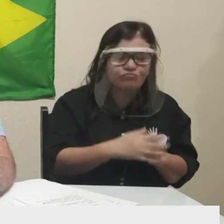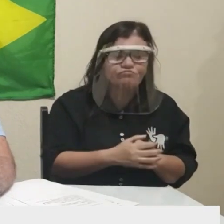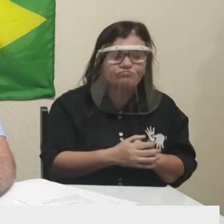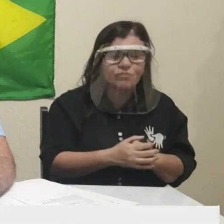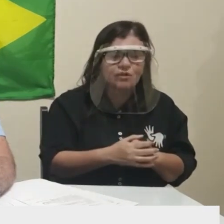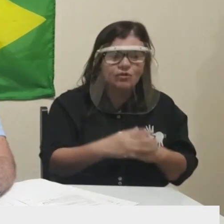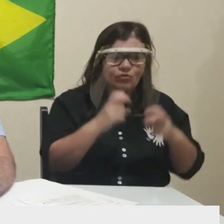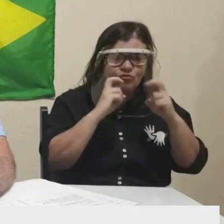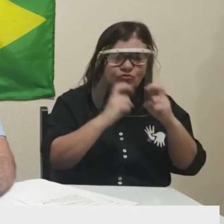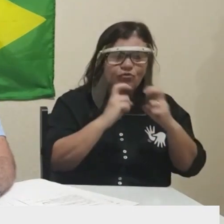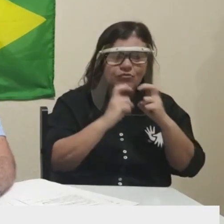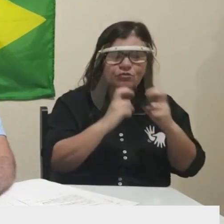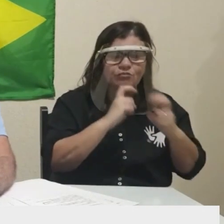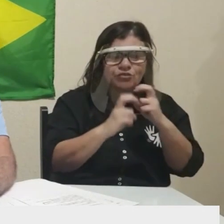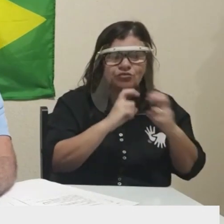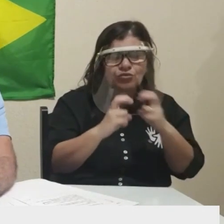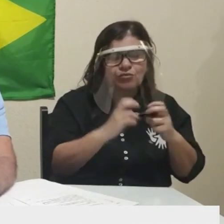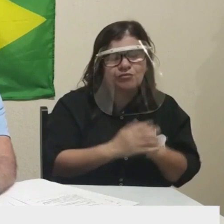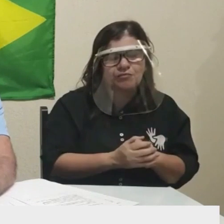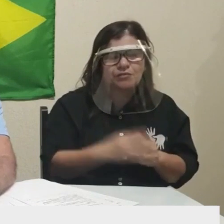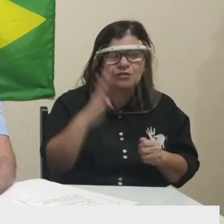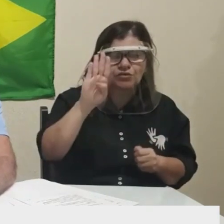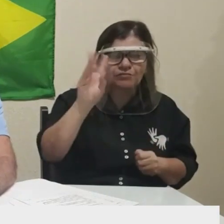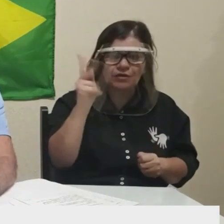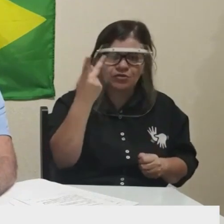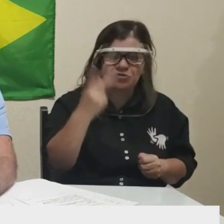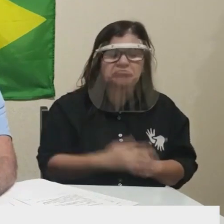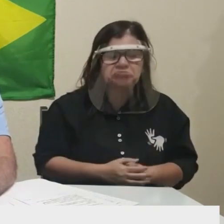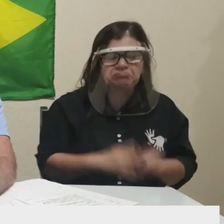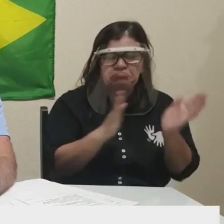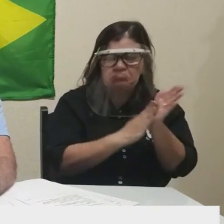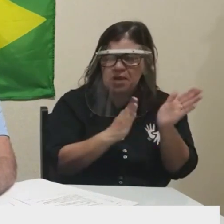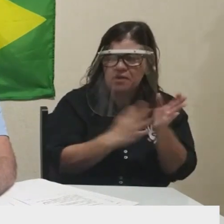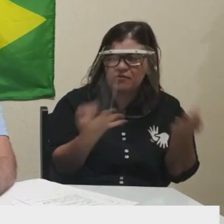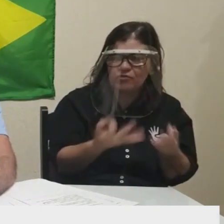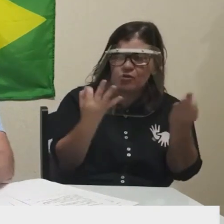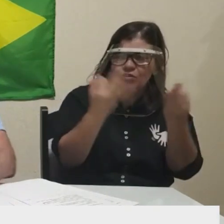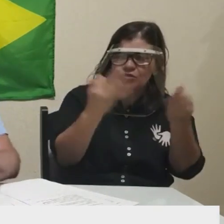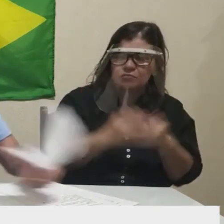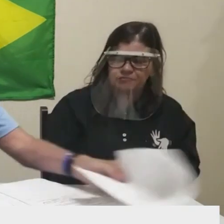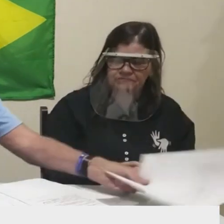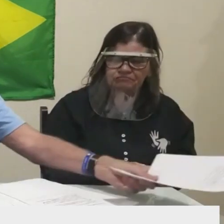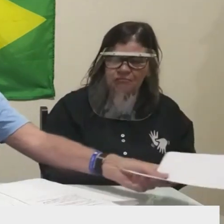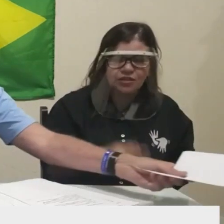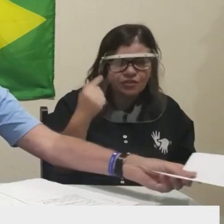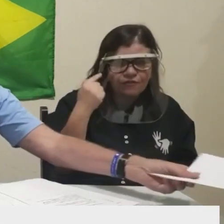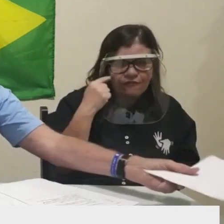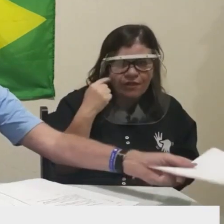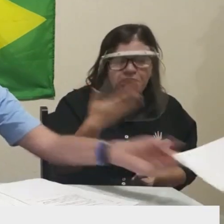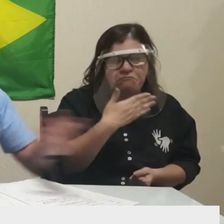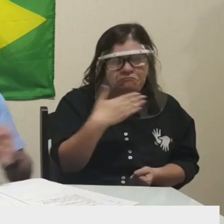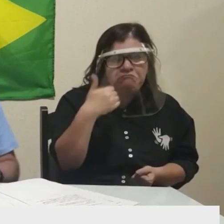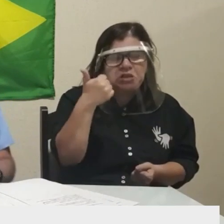braço do metrô de Belo Horizonte. Então, parabéns, Tarcísio. É, qual é a qualidade da pessoa? Você pega os nossos